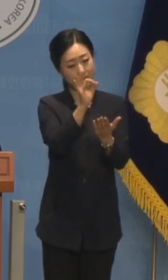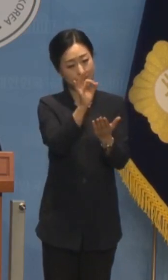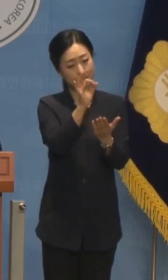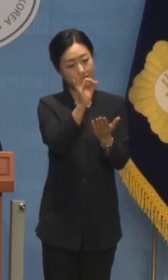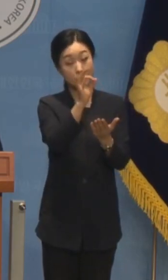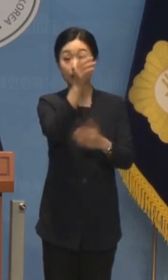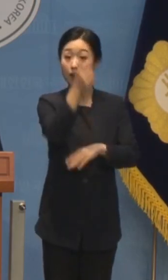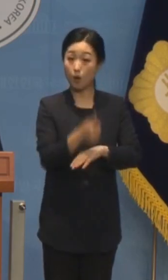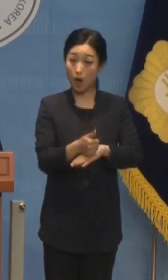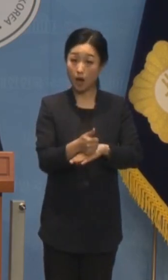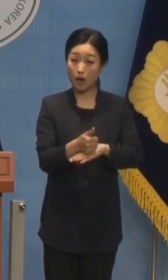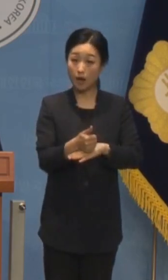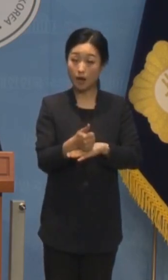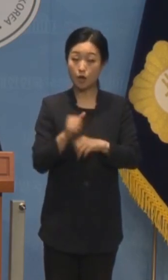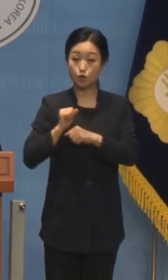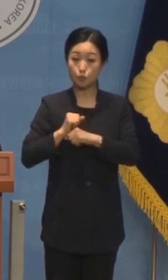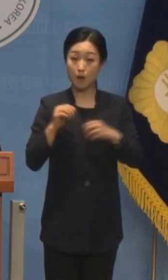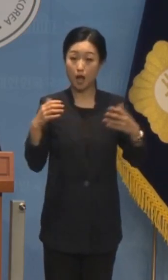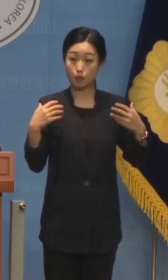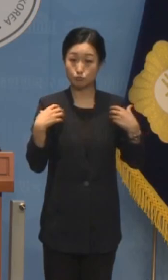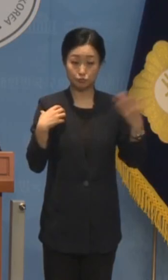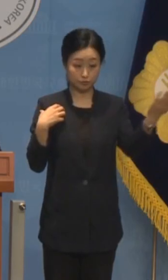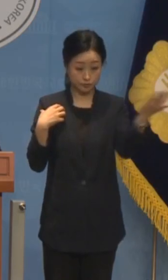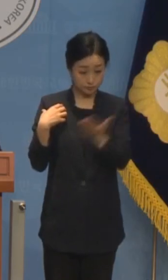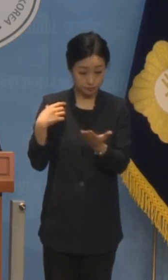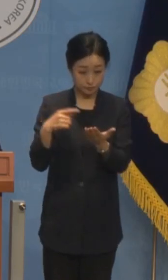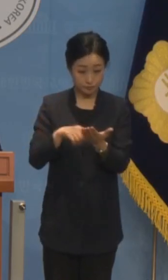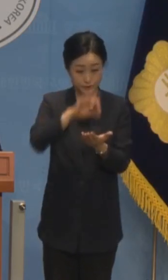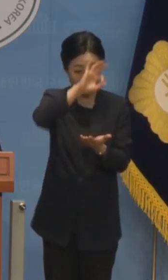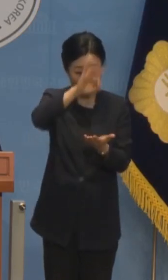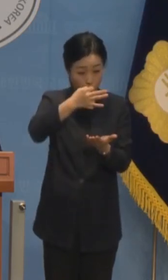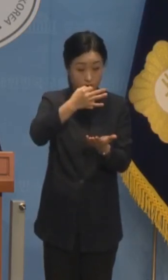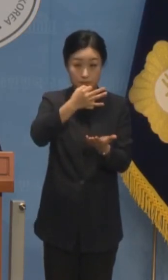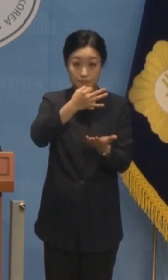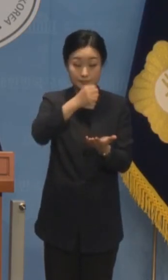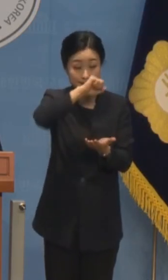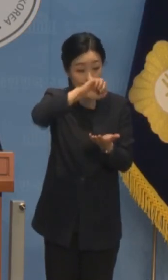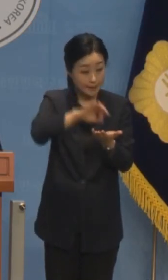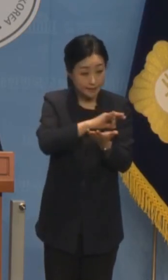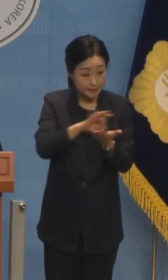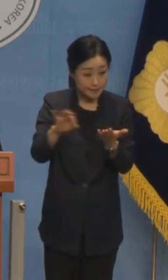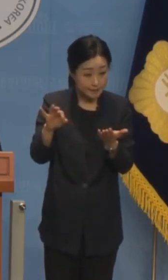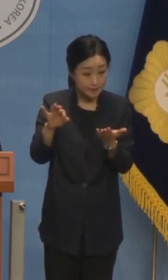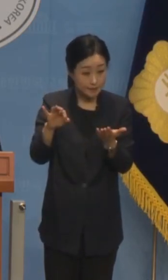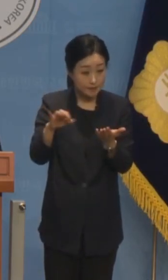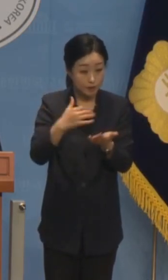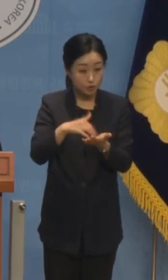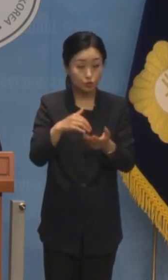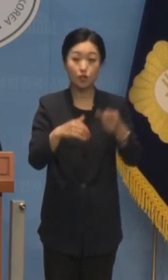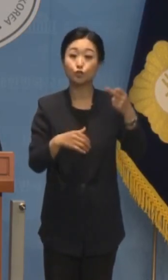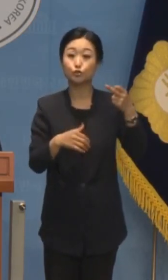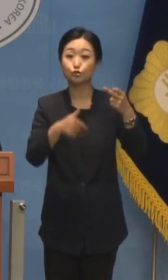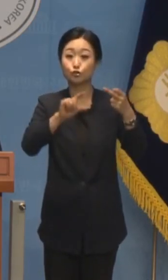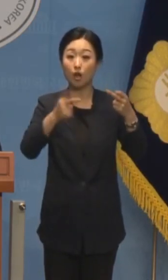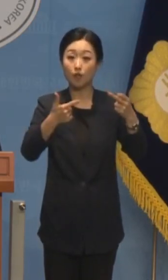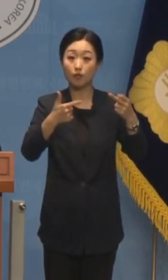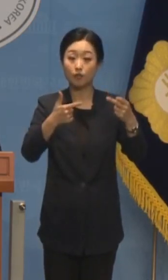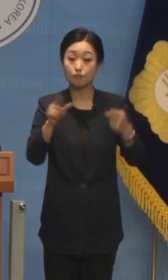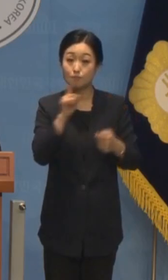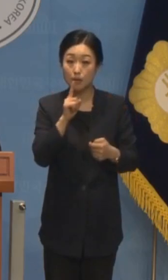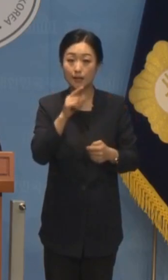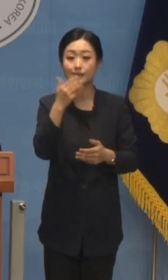그 결과 국방부가 제출한 초급간부 최후 개선 예산안은 12건 오히려